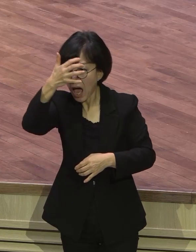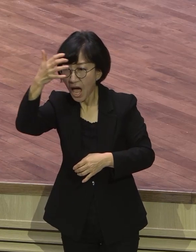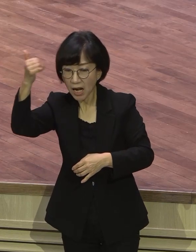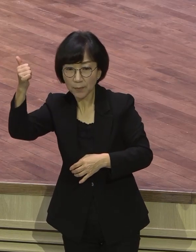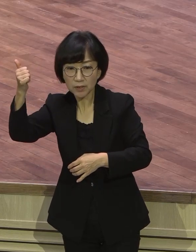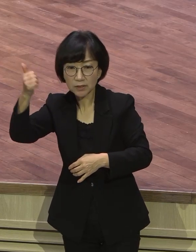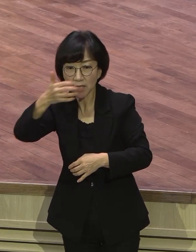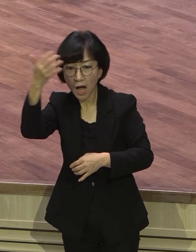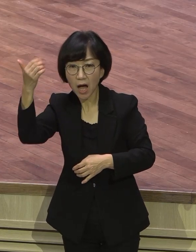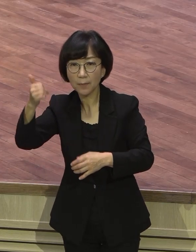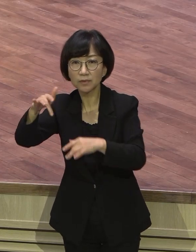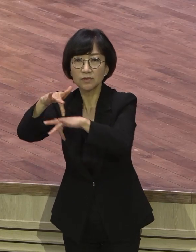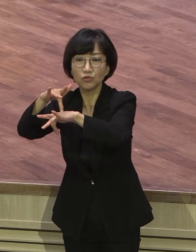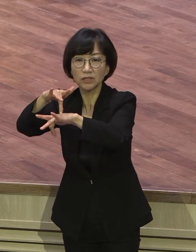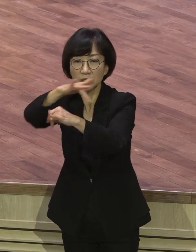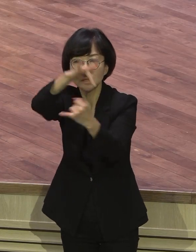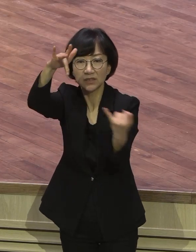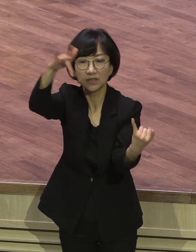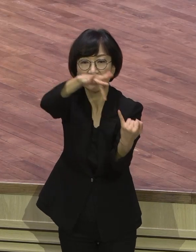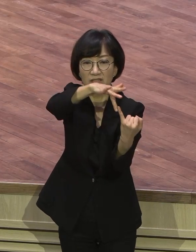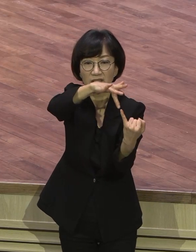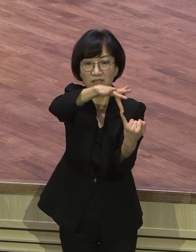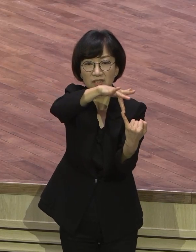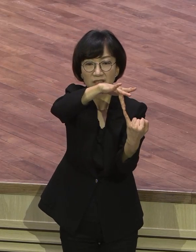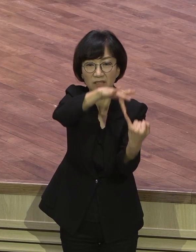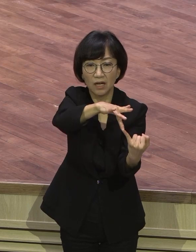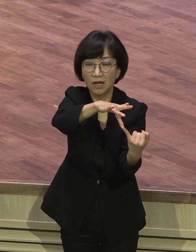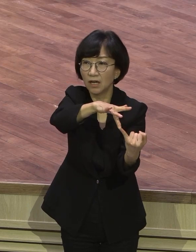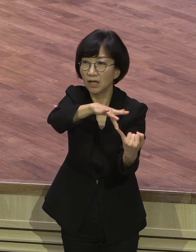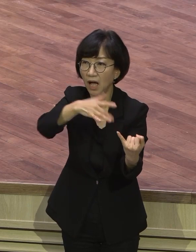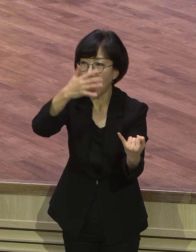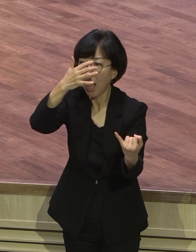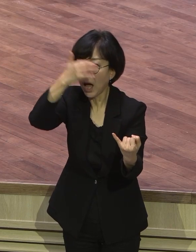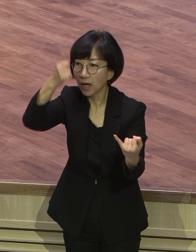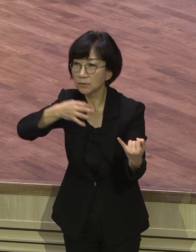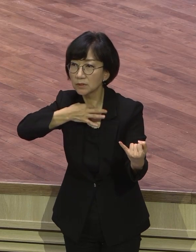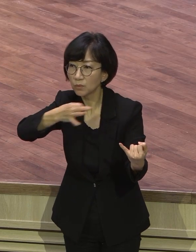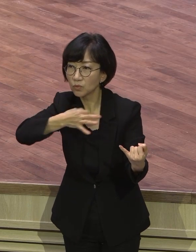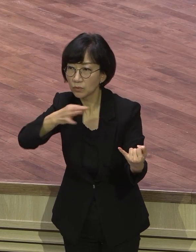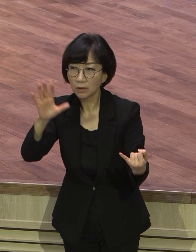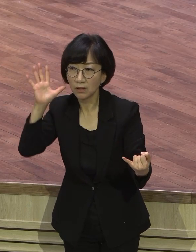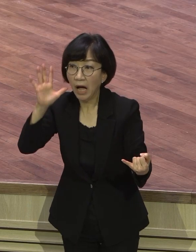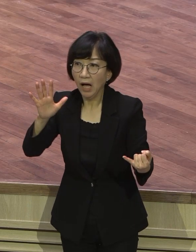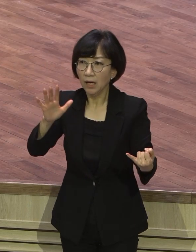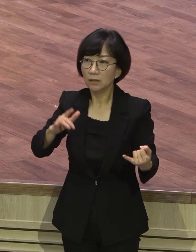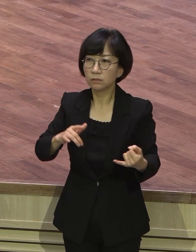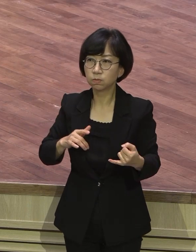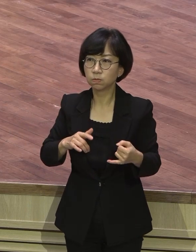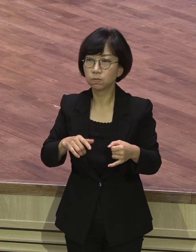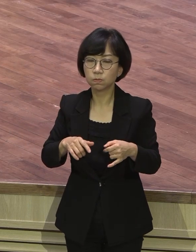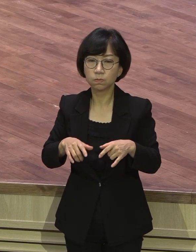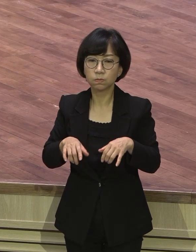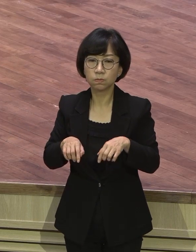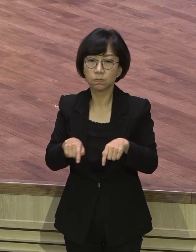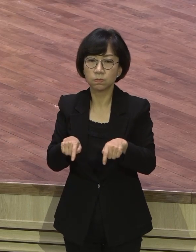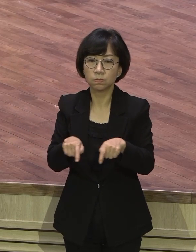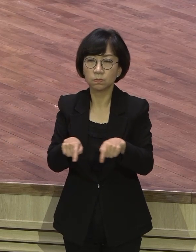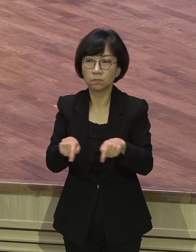때리니까 남편이 벌벌 기우는 거지 이야 기가 막히죠 그래가지고 막 밤마다 귀신